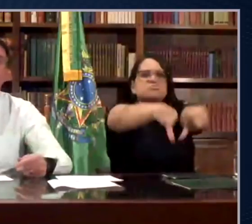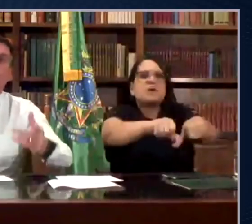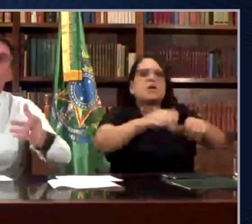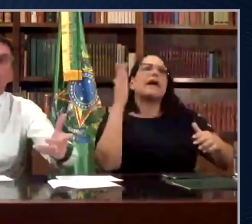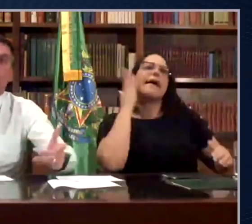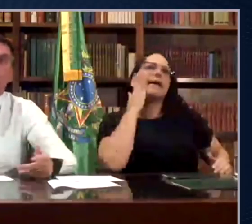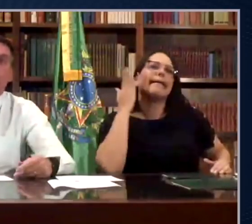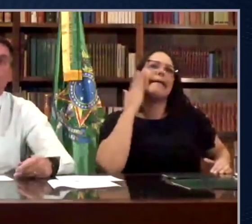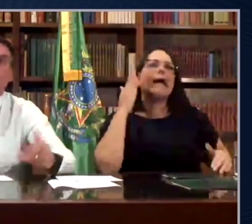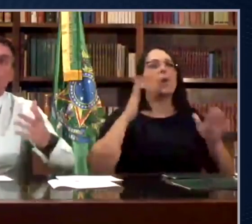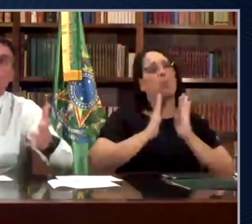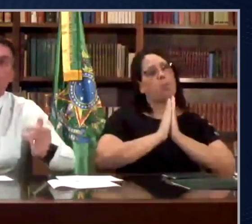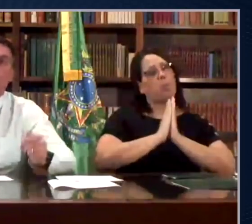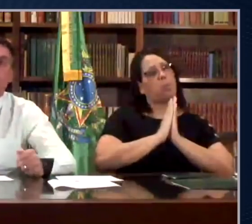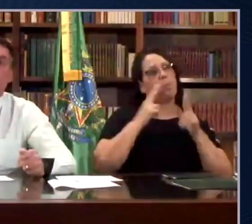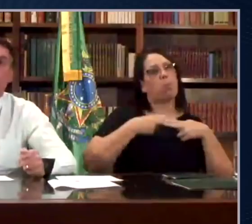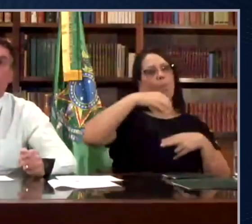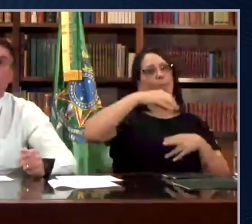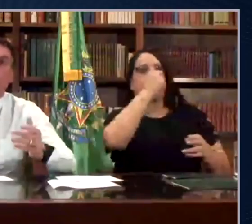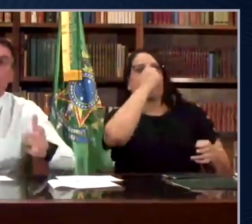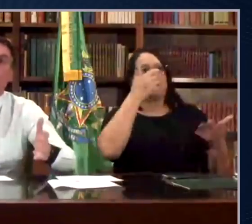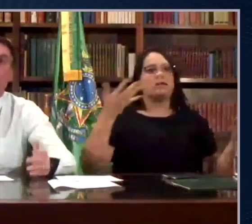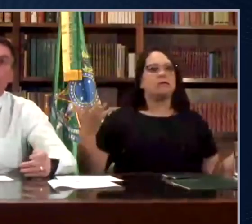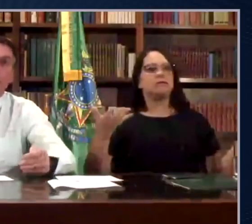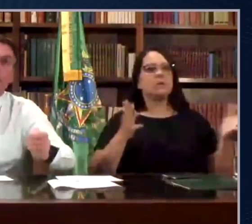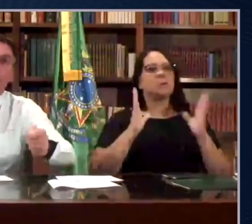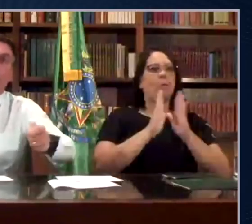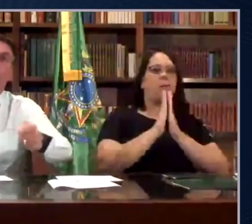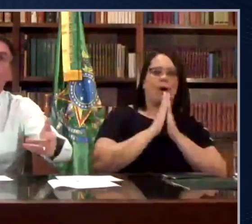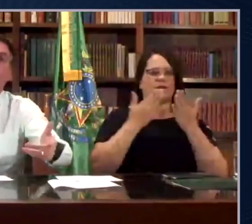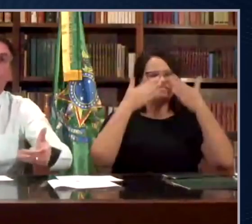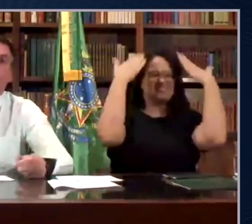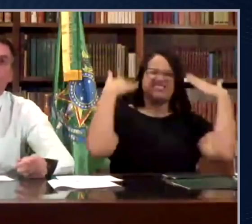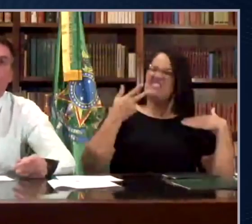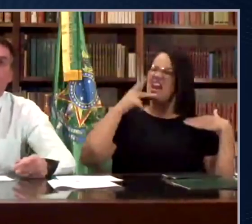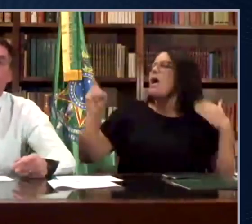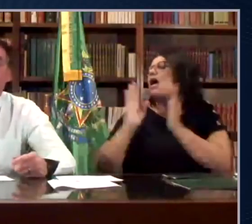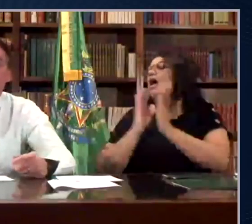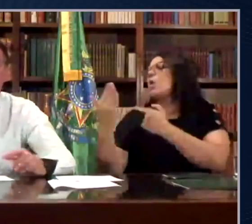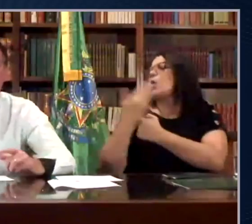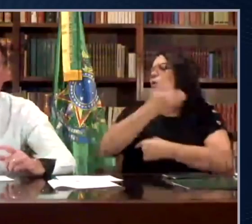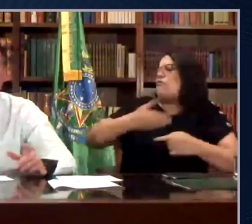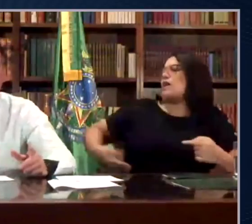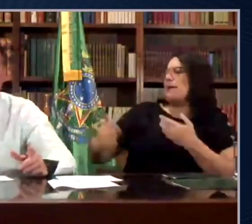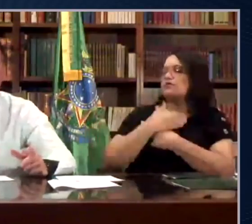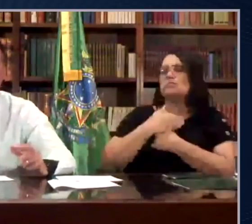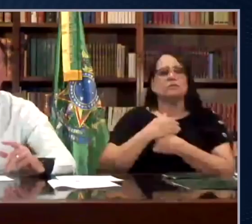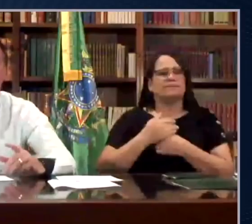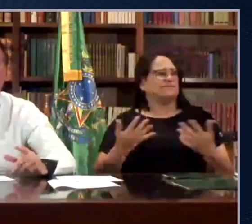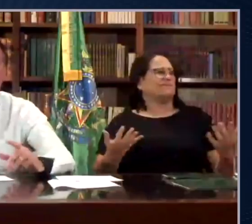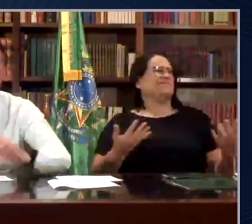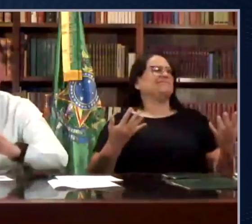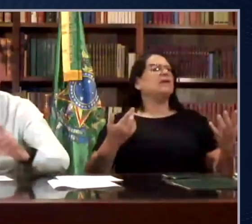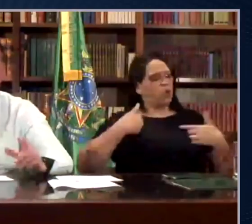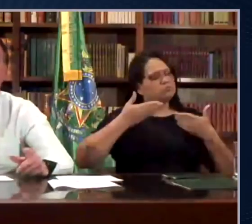de freira, né, cara de virgem imaculada, dizer que o governo tem que ajudá-los. Nós estamos ajudando todo mundo,